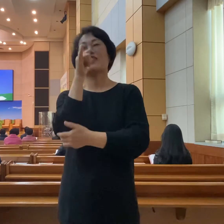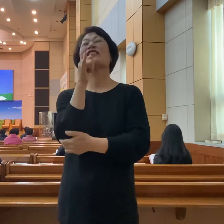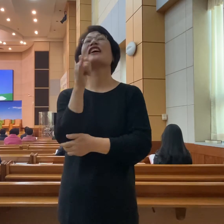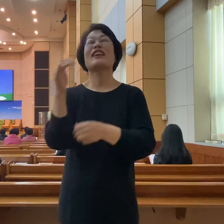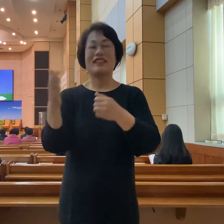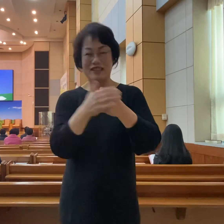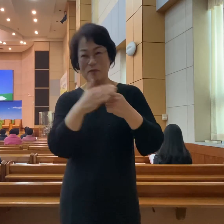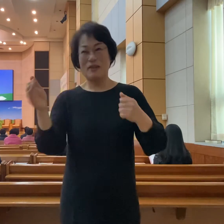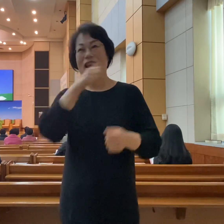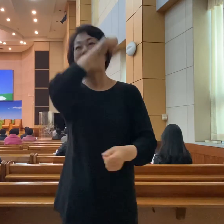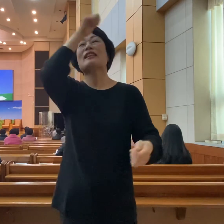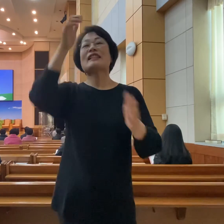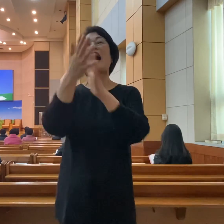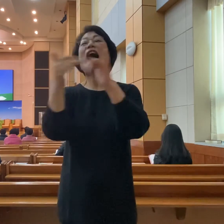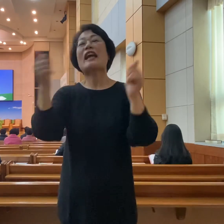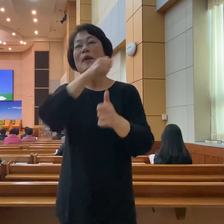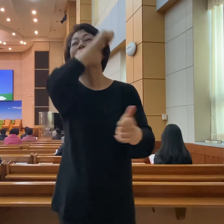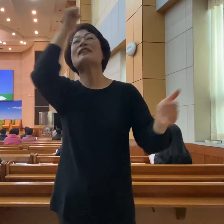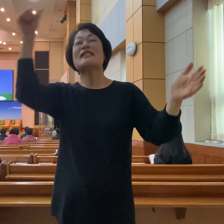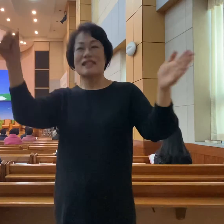인생살이는 모르는 거예요.